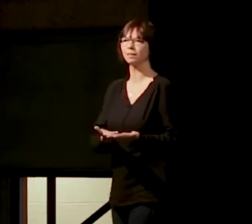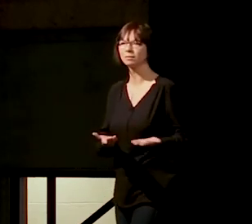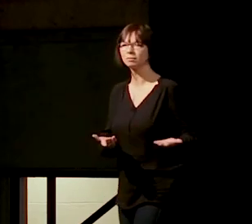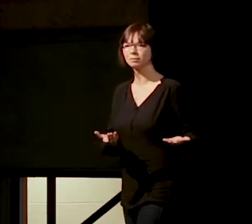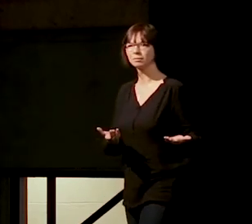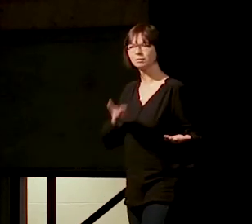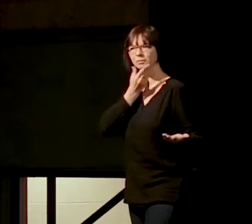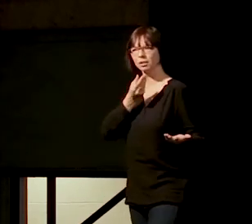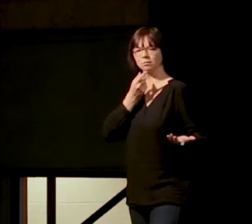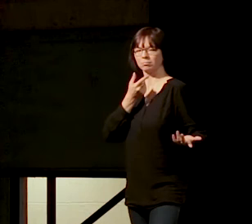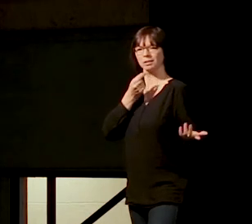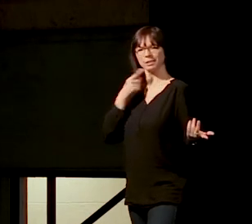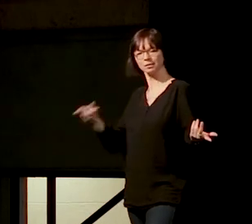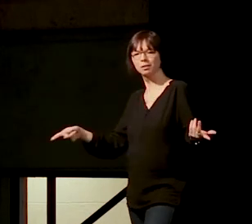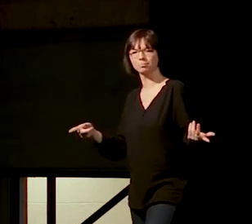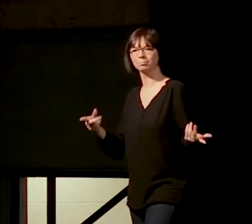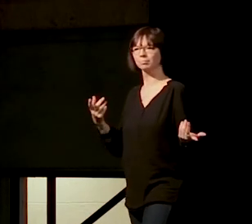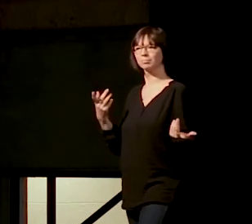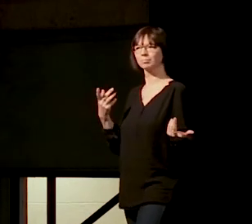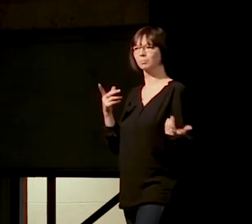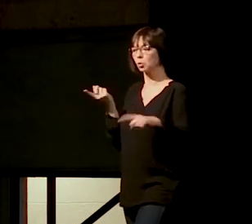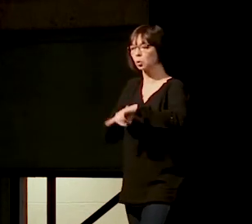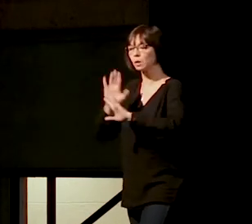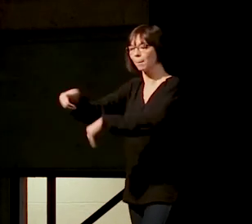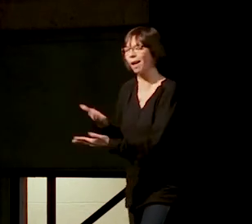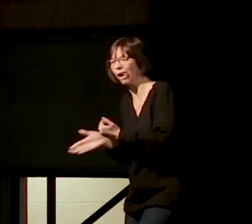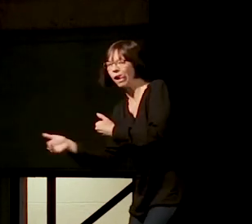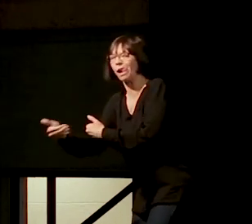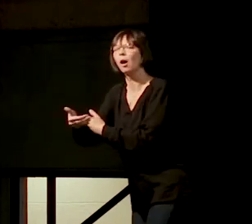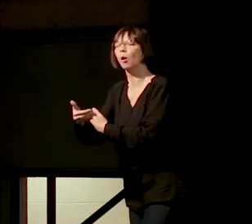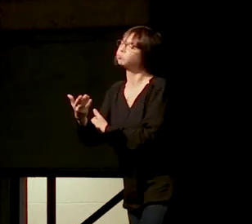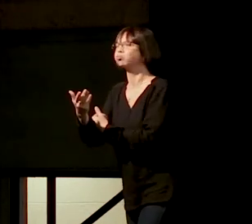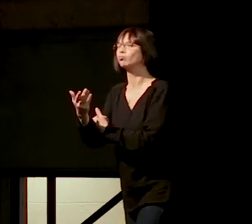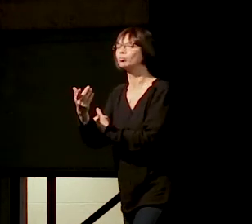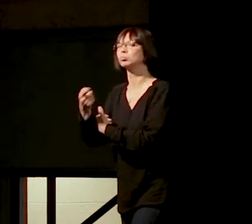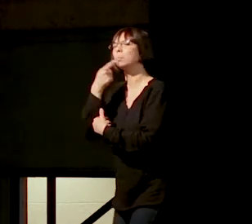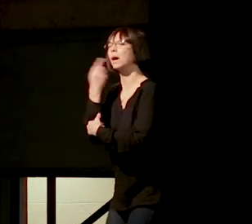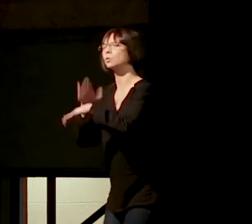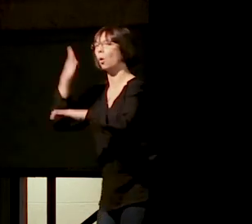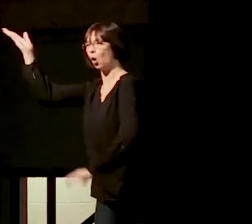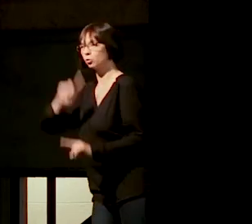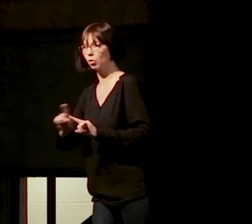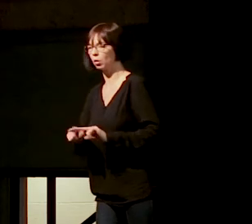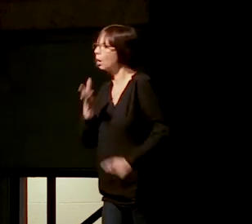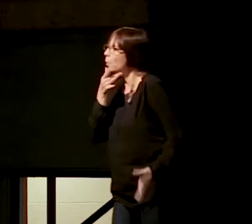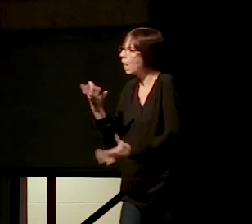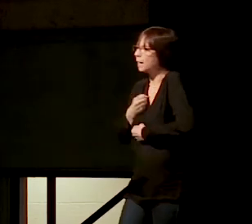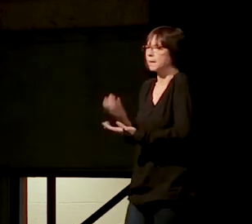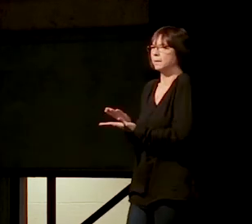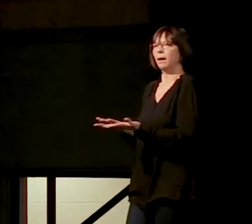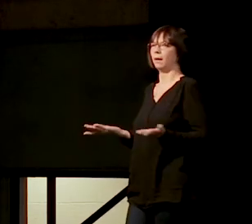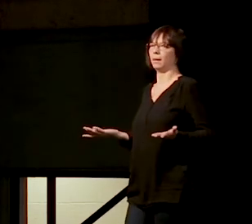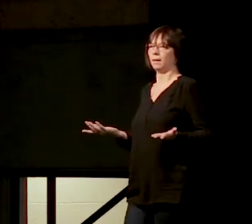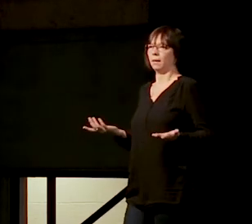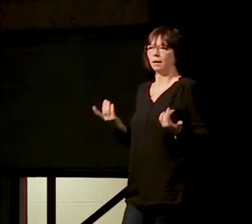on condamne, mais dans une inaction complice, et tout de suite après, par calcul, on passe à autre chose. On ne peut pas accepter ça. Ce n'est